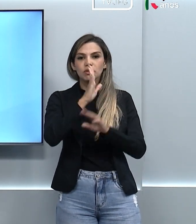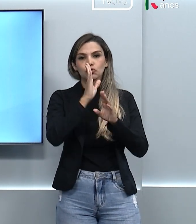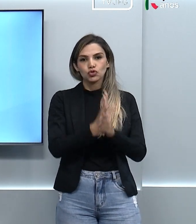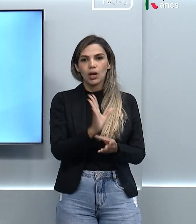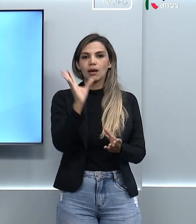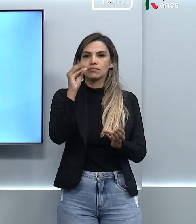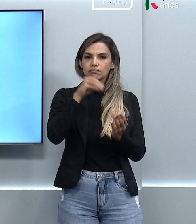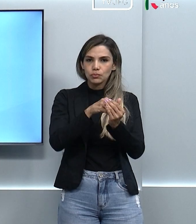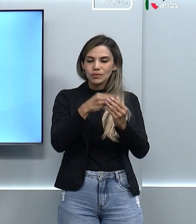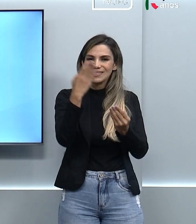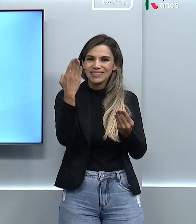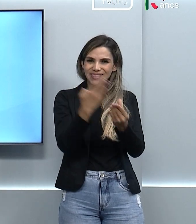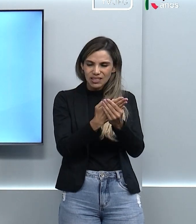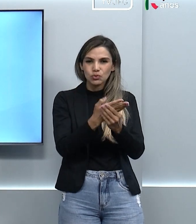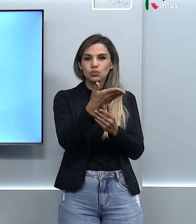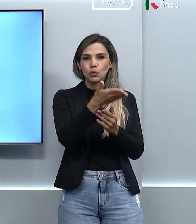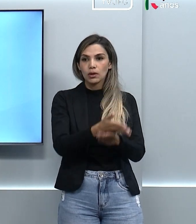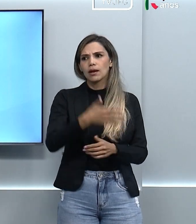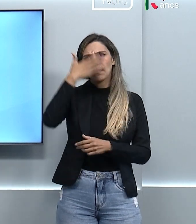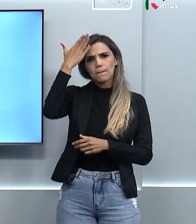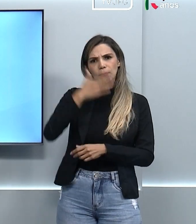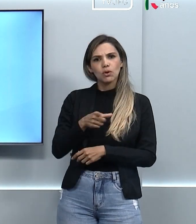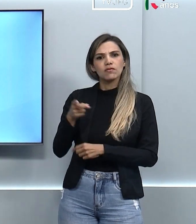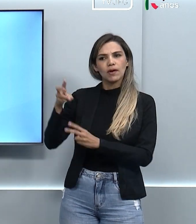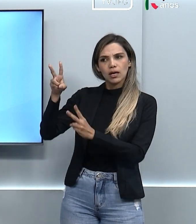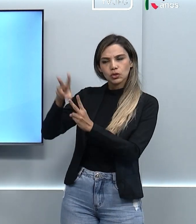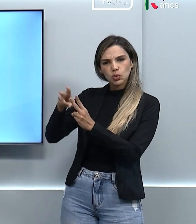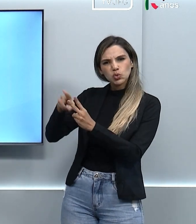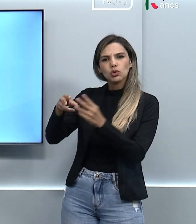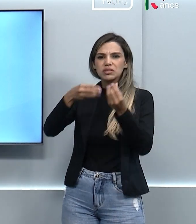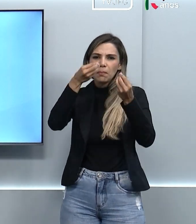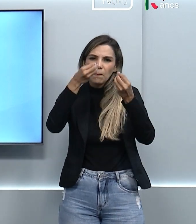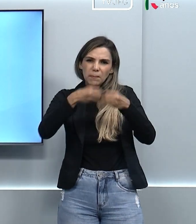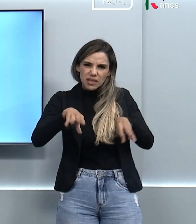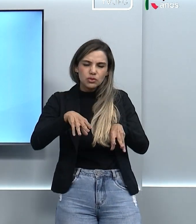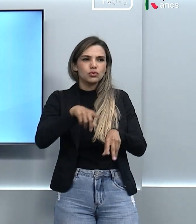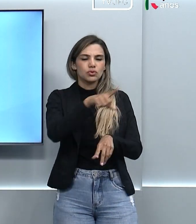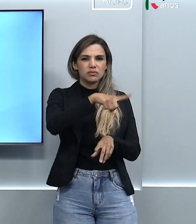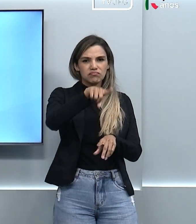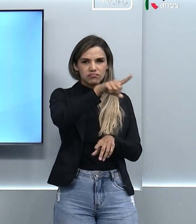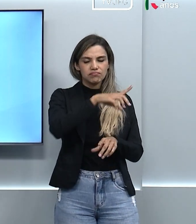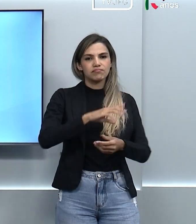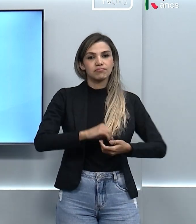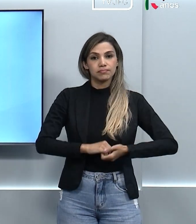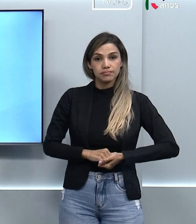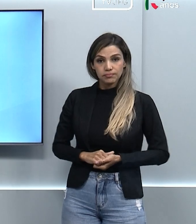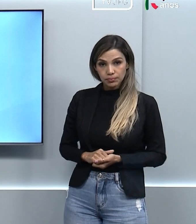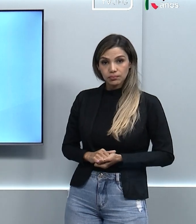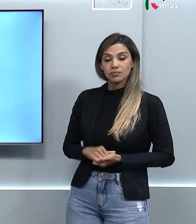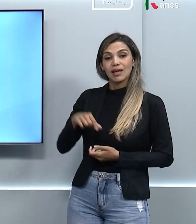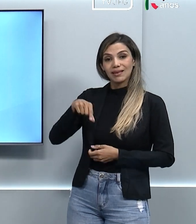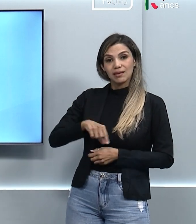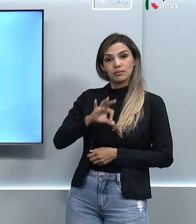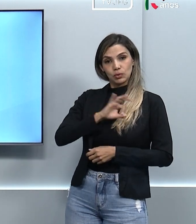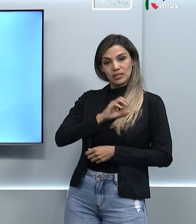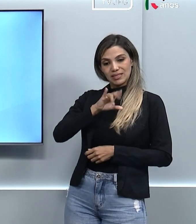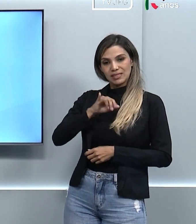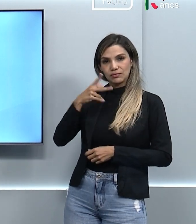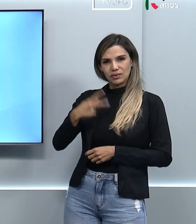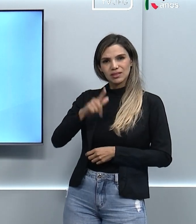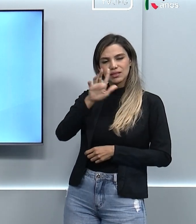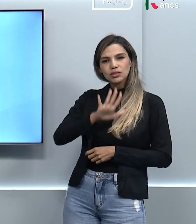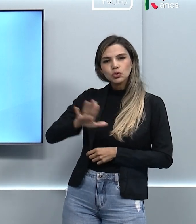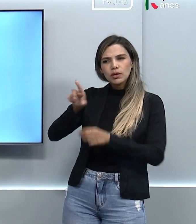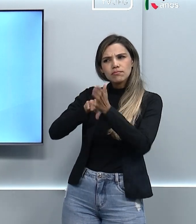ao inquérito, para tentar provar esses danos causados pelos donos da clínica. A Polícia Civil de Goiás também